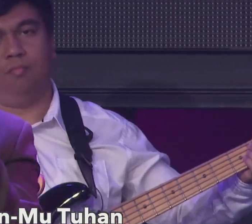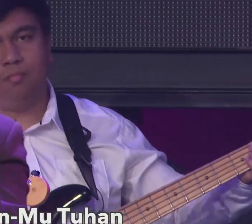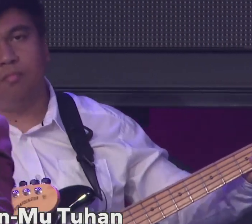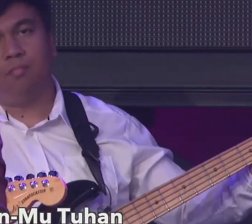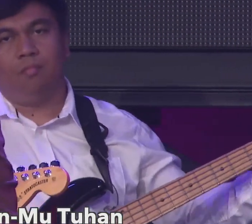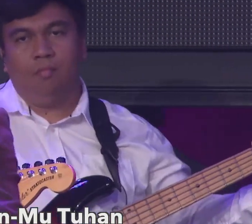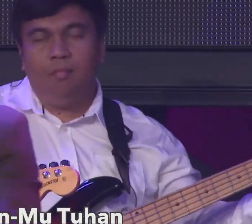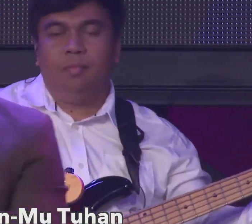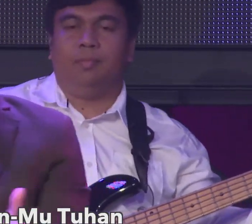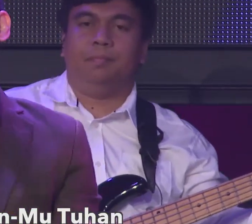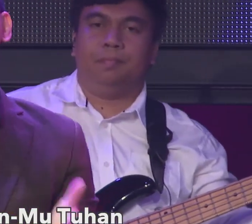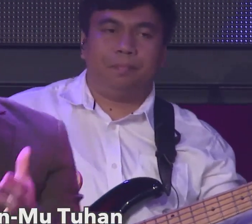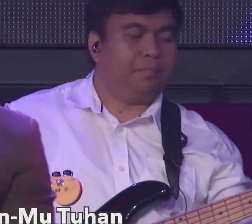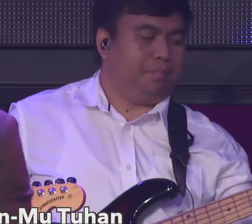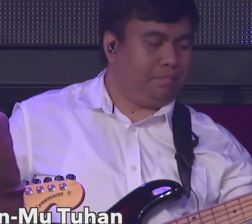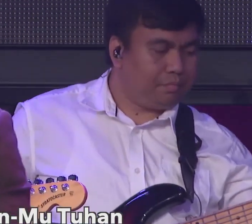buktikan